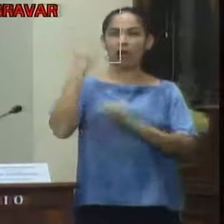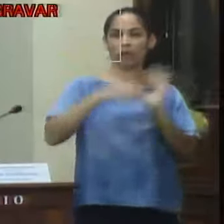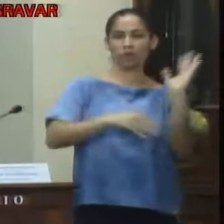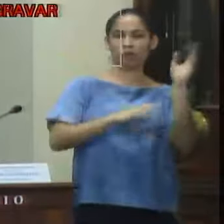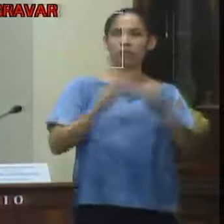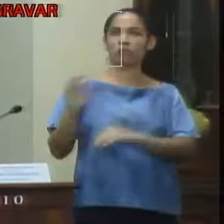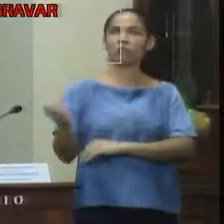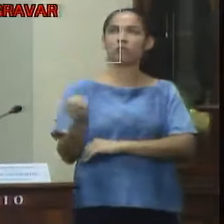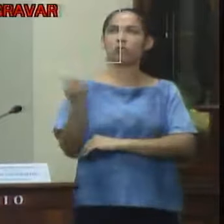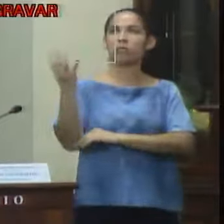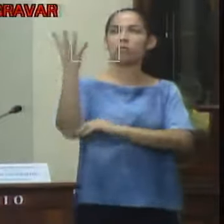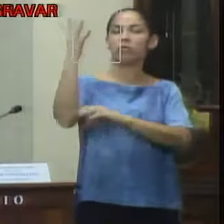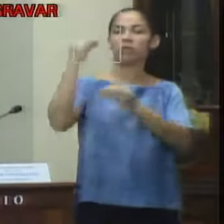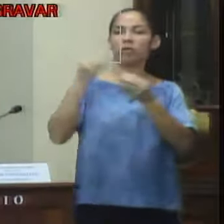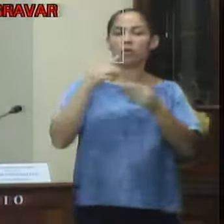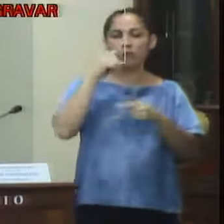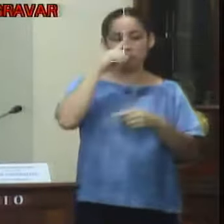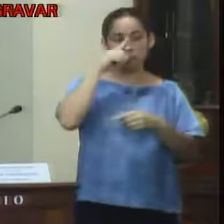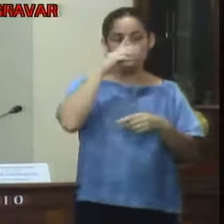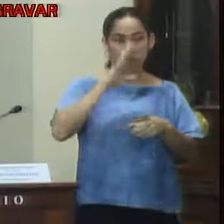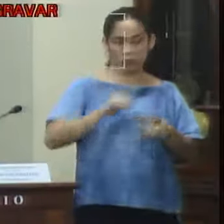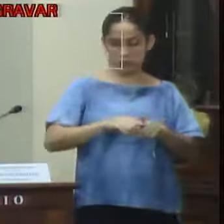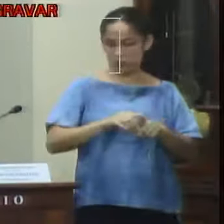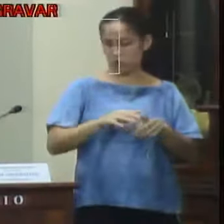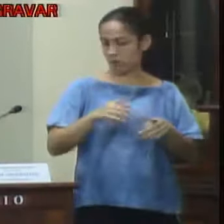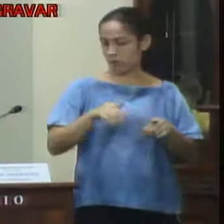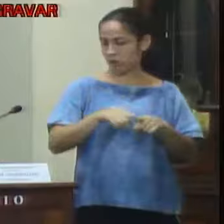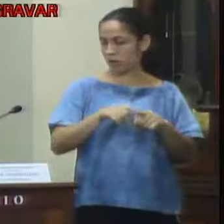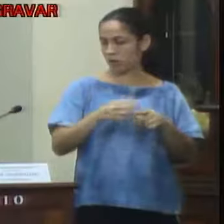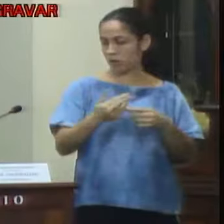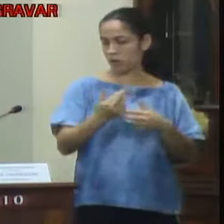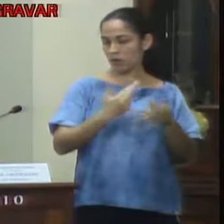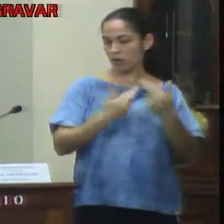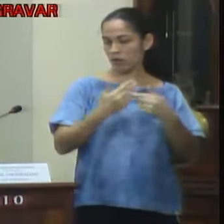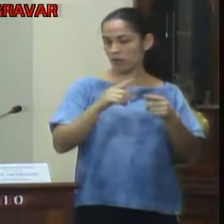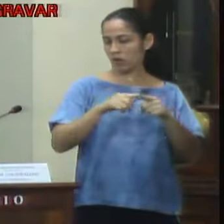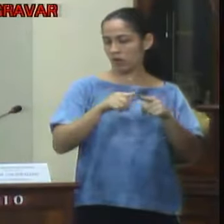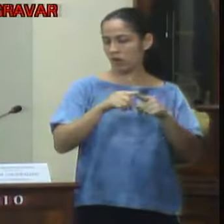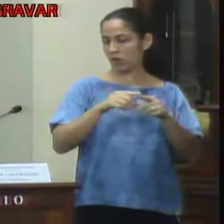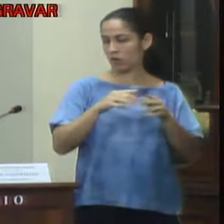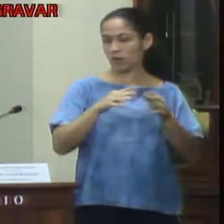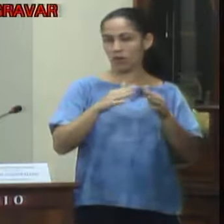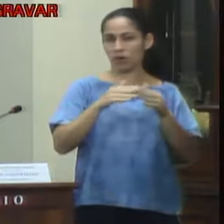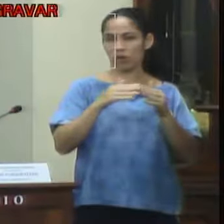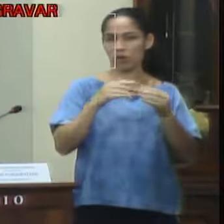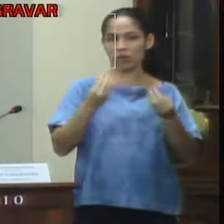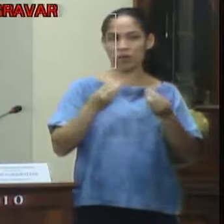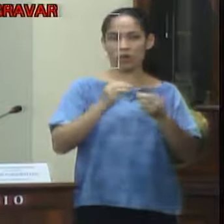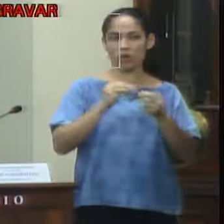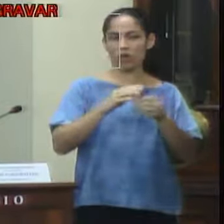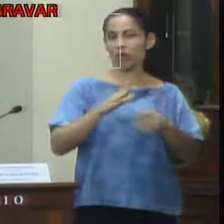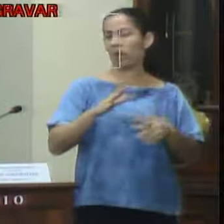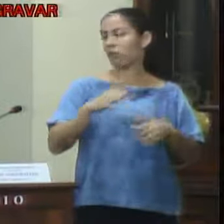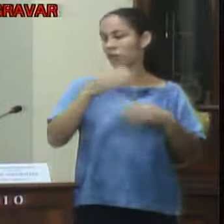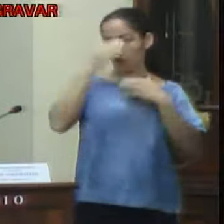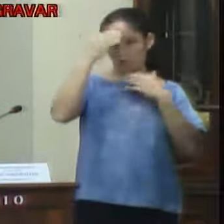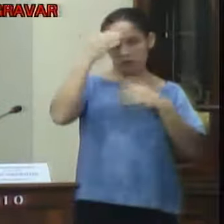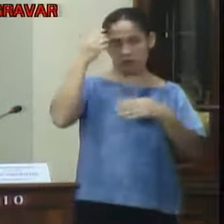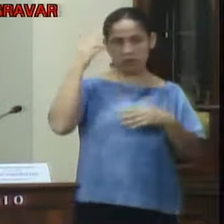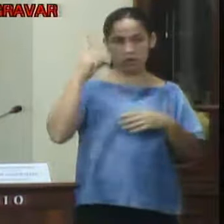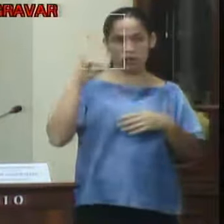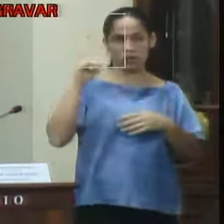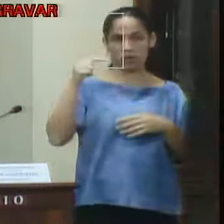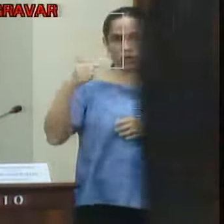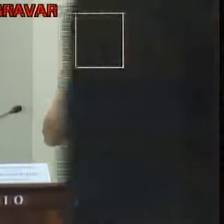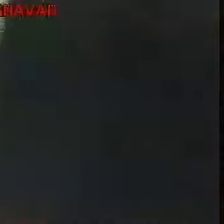de acidentes. Sem mais para o momento e certa resposta positiva, renovo meus votos de alta consideração e apreço. Sala das sessões, 7